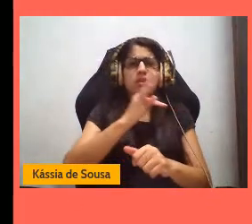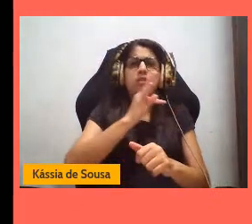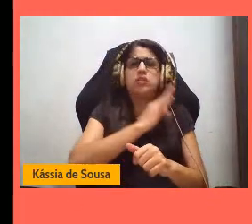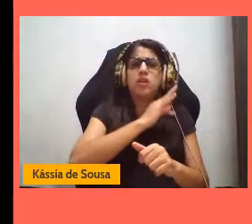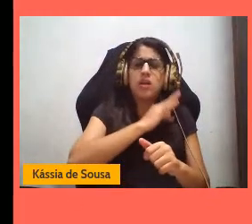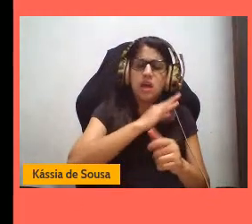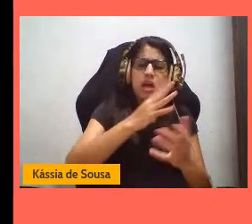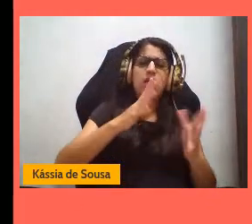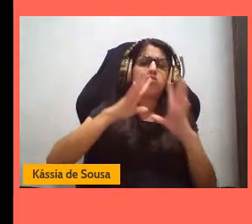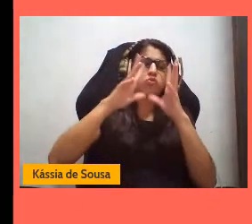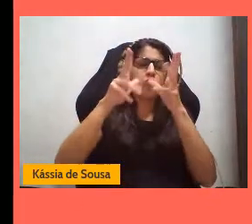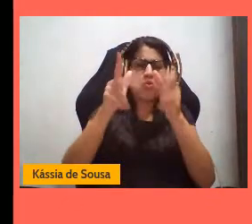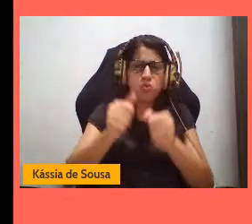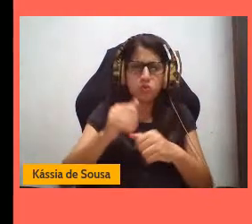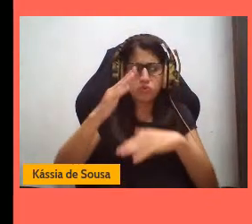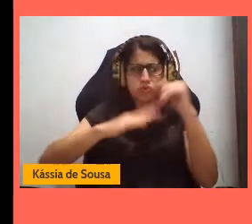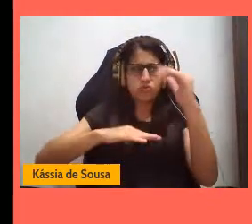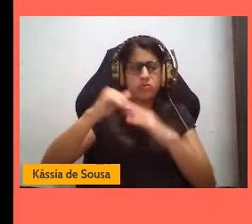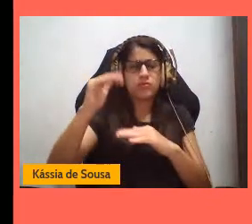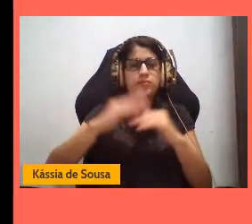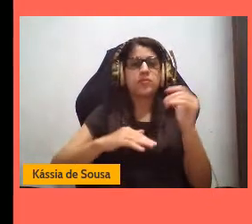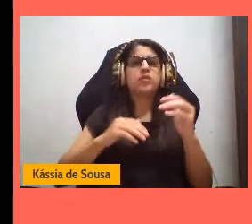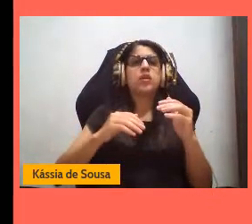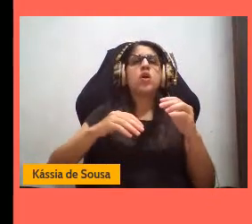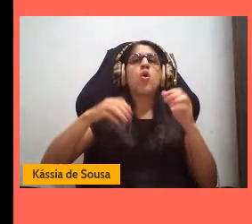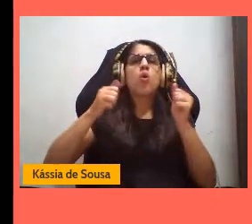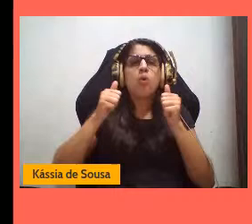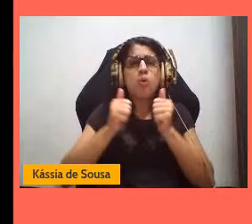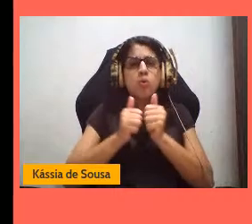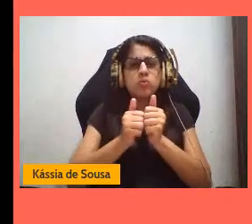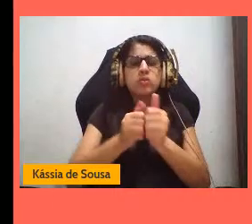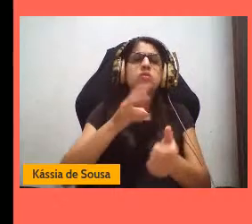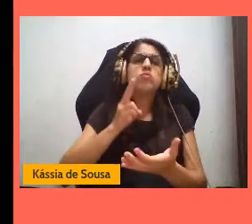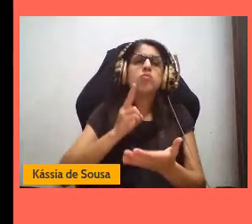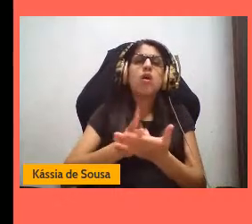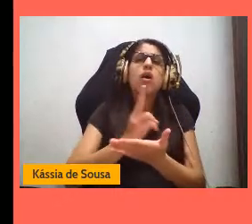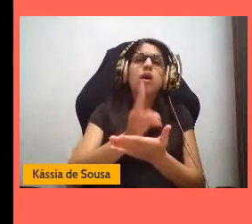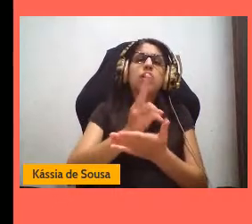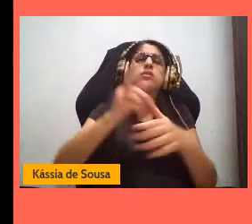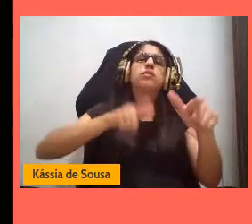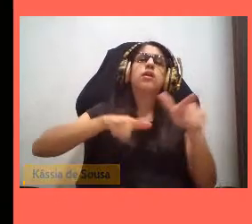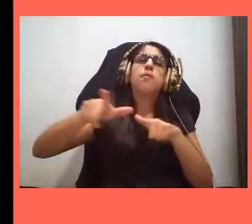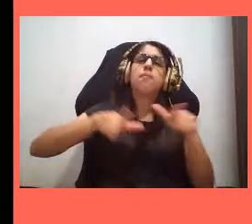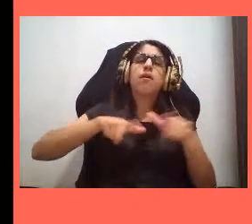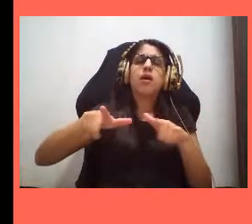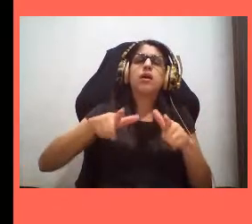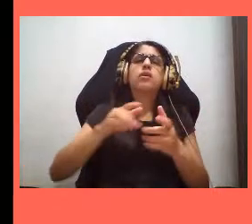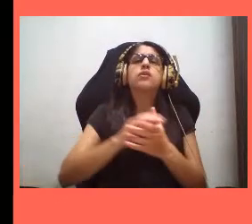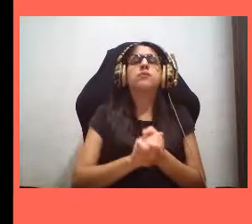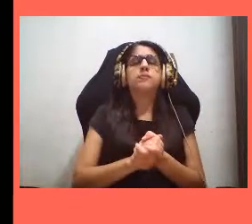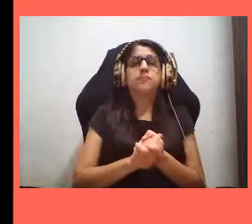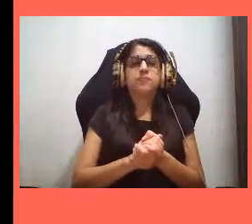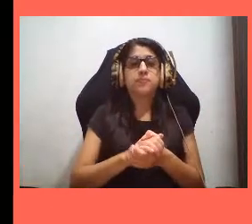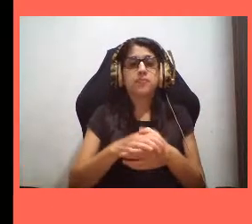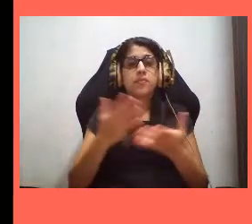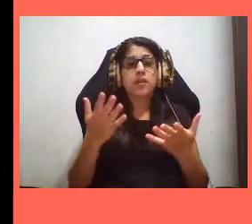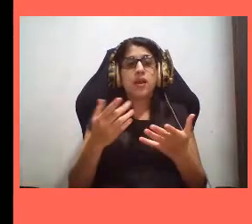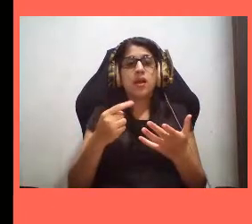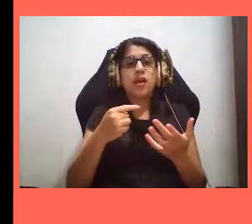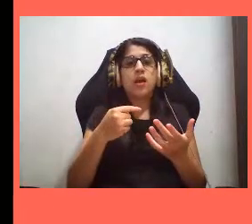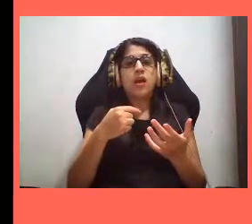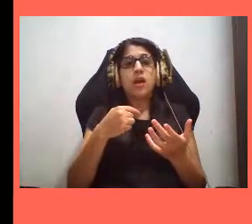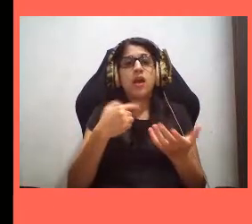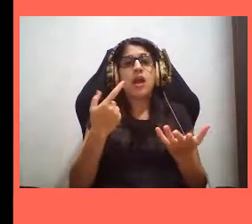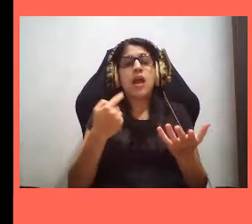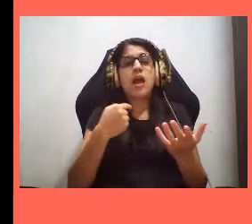esse trabalho que foi tão positivo, que eu acho que extrapolou todas as expectativas. Nem no melhor cenário, se eu digo a